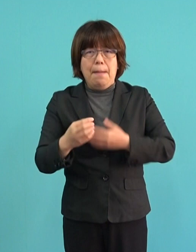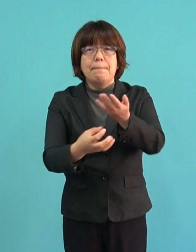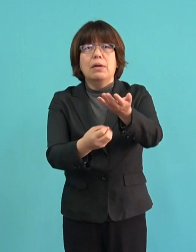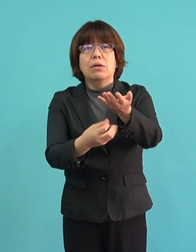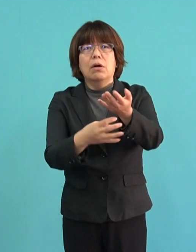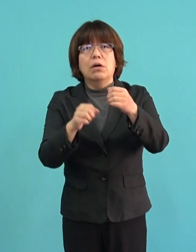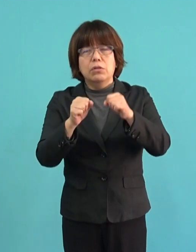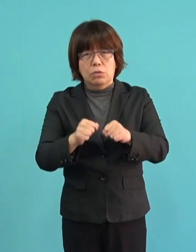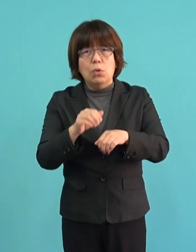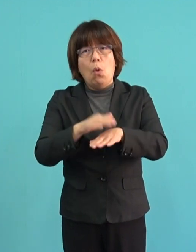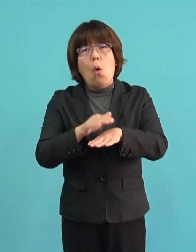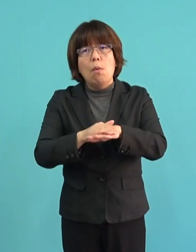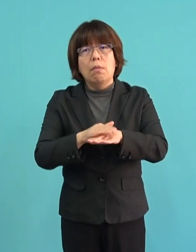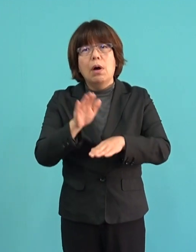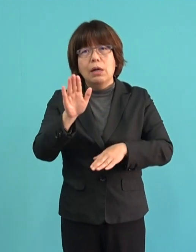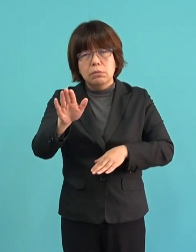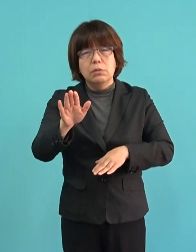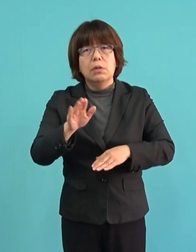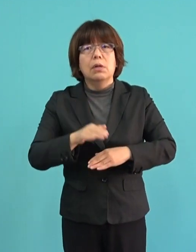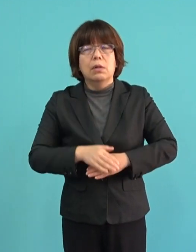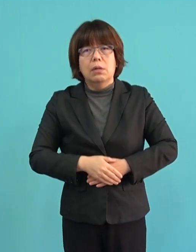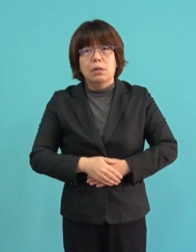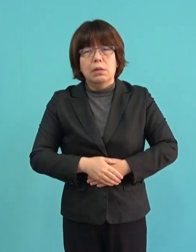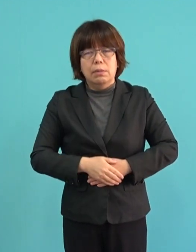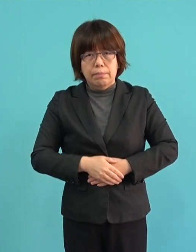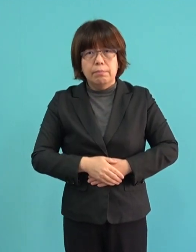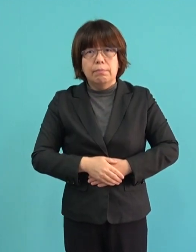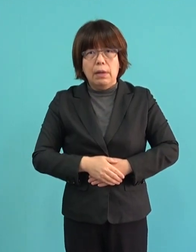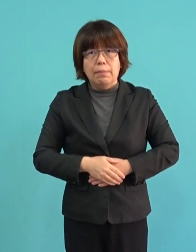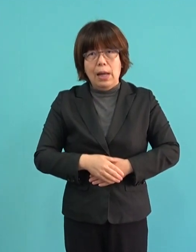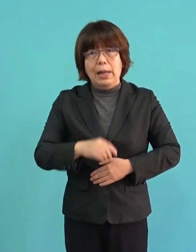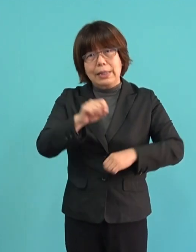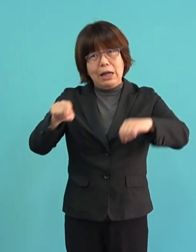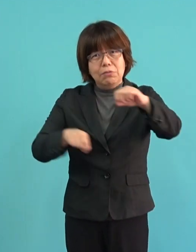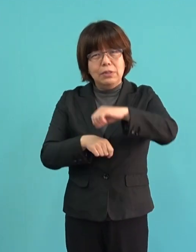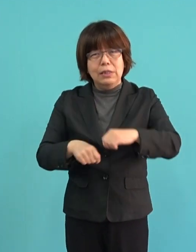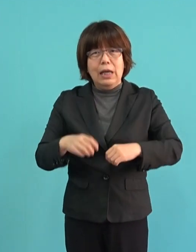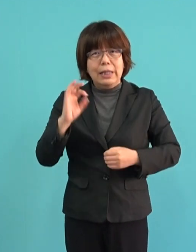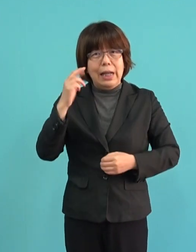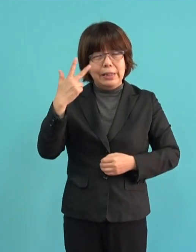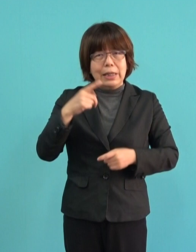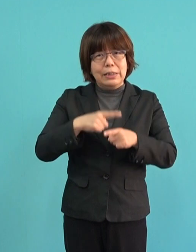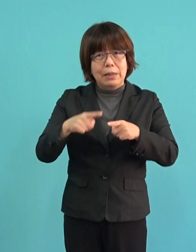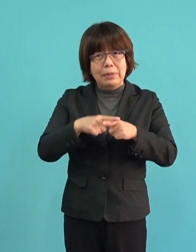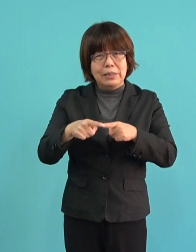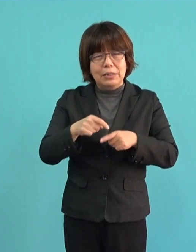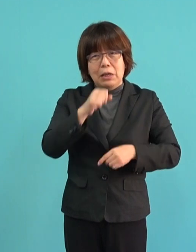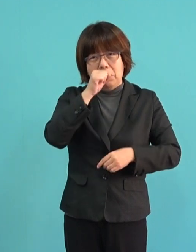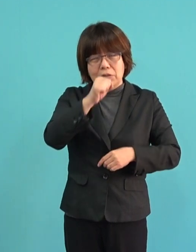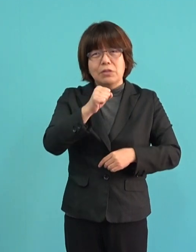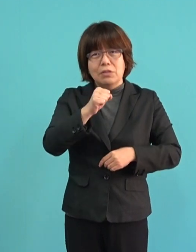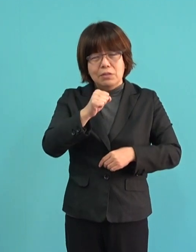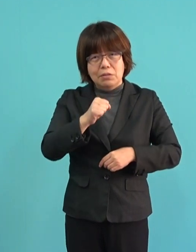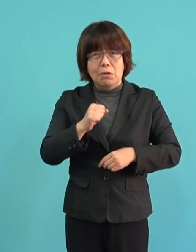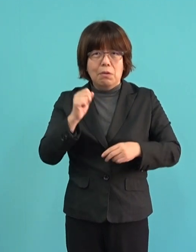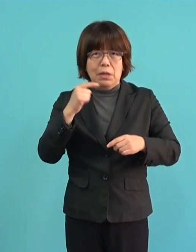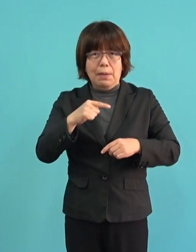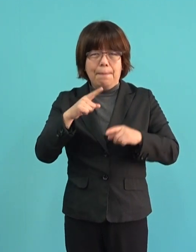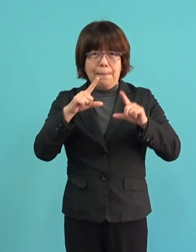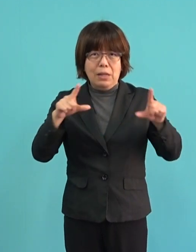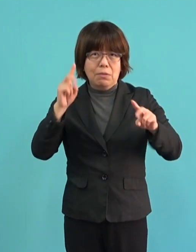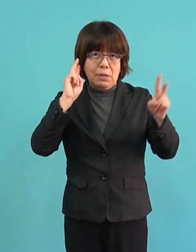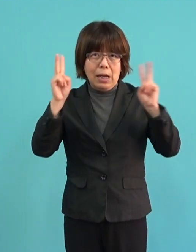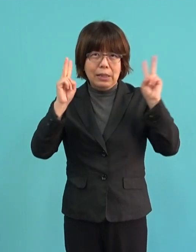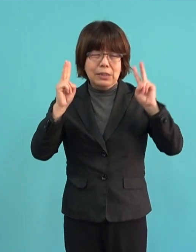仮想するというような形態もありますのでここはまああの逆に詩があんまりこうサービスよくしすぎると林業圧迫になる部分もあるの